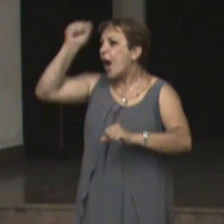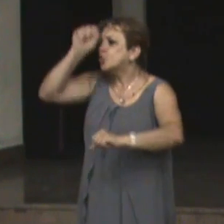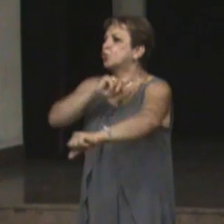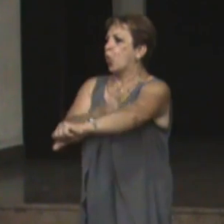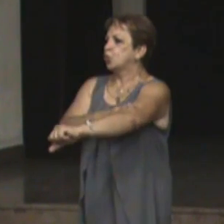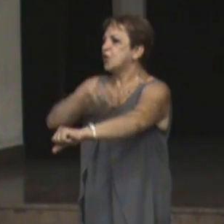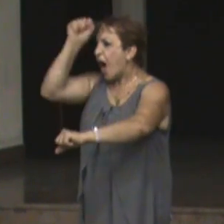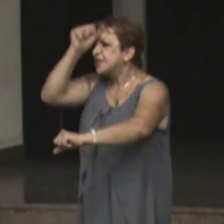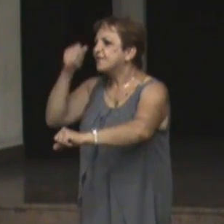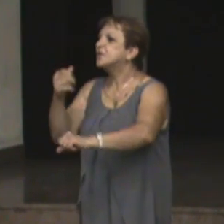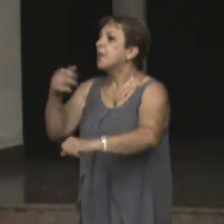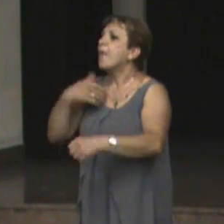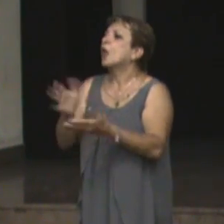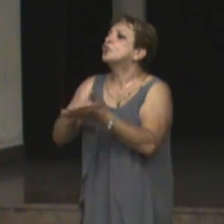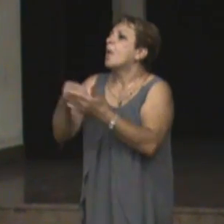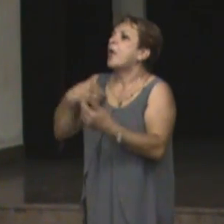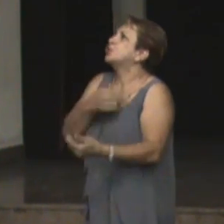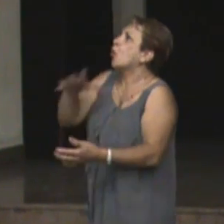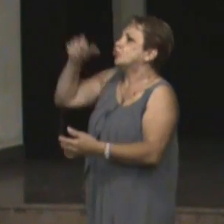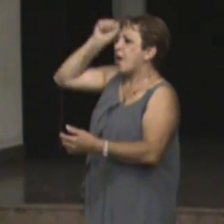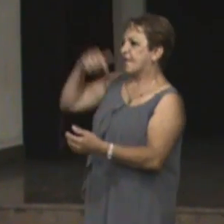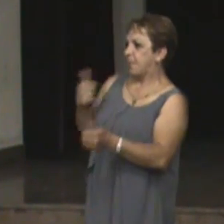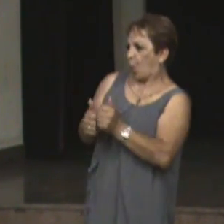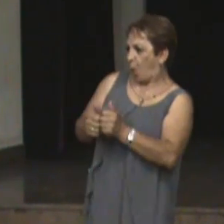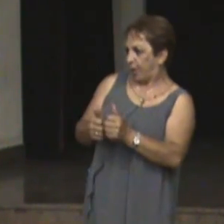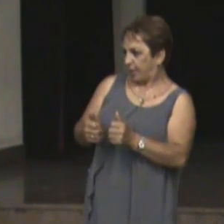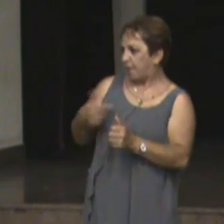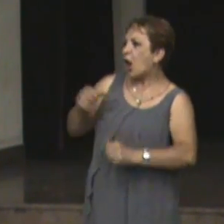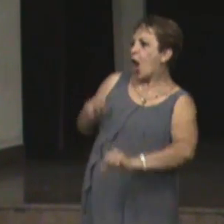և պտղաբեր լինելու հնարավորությունից։